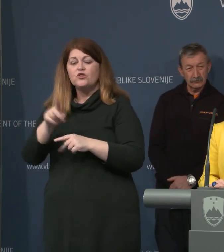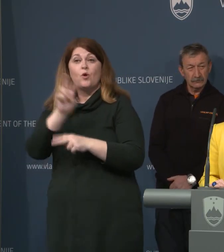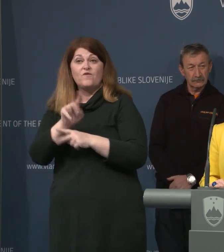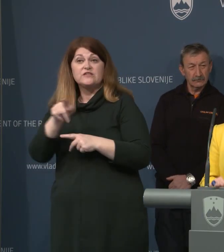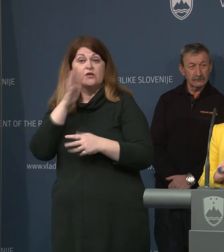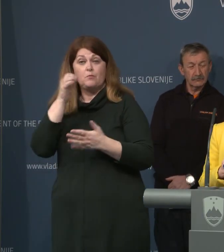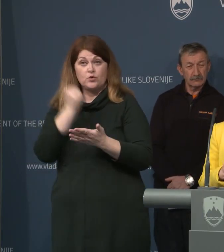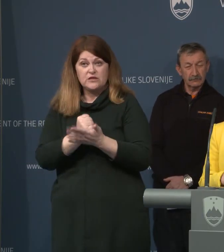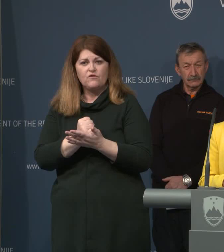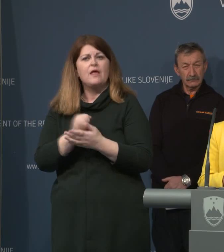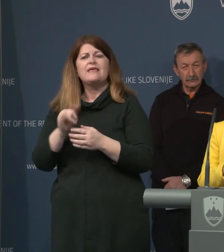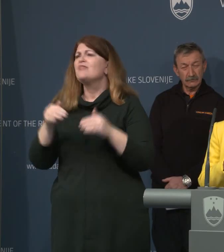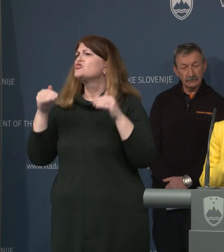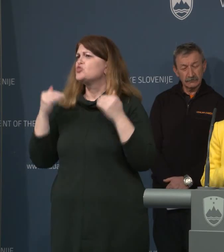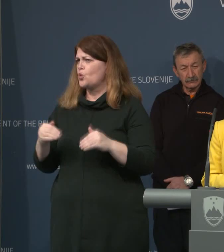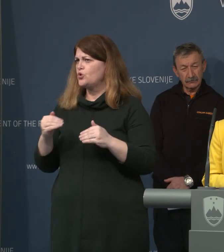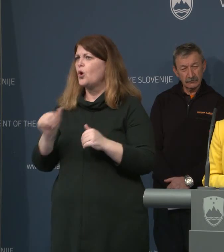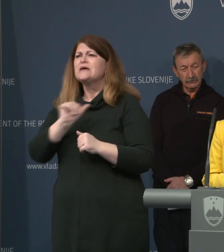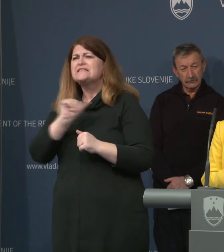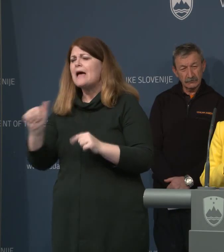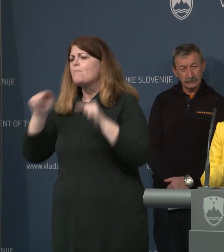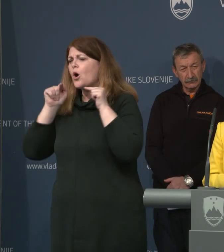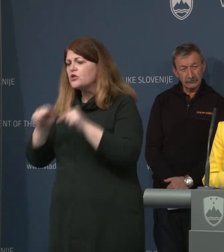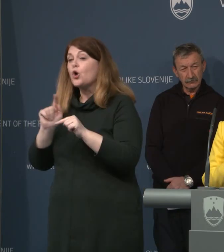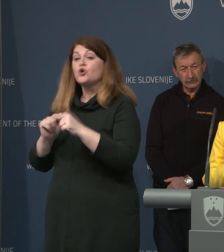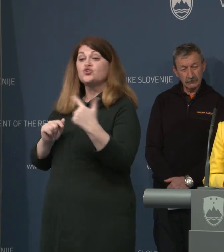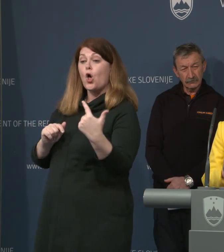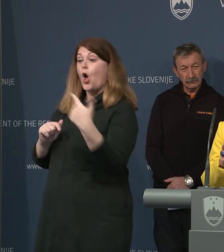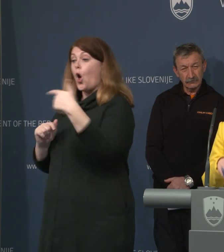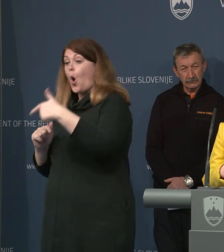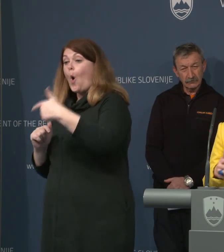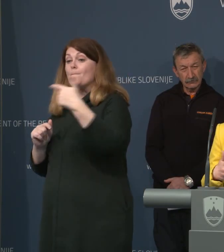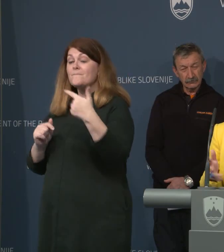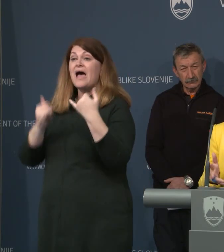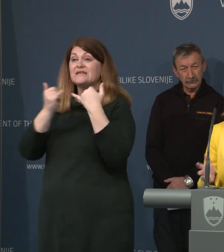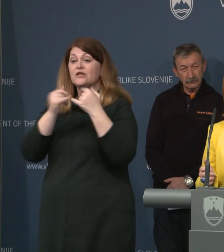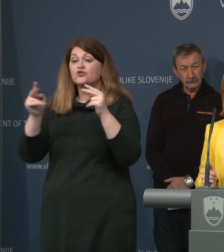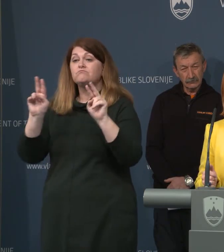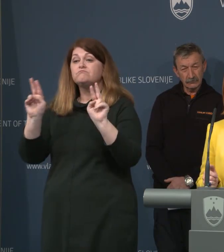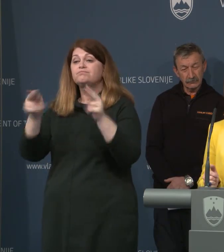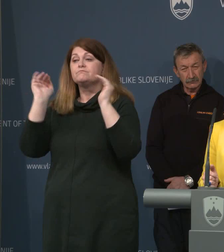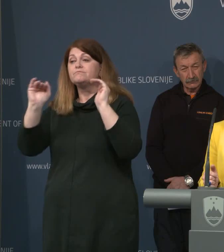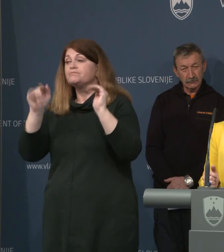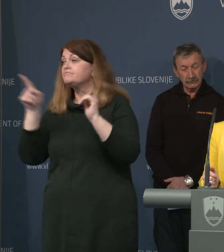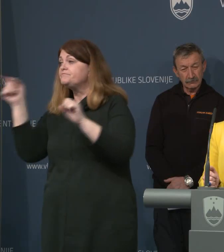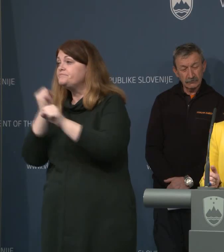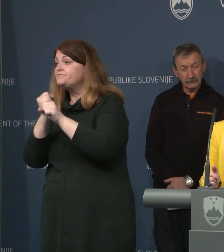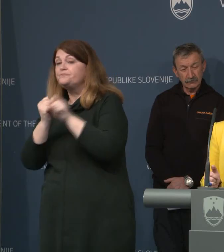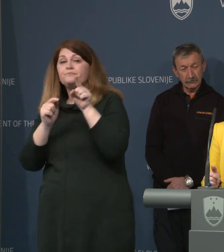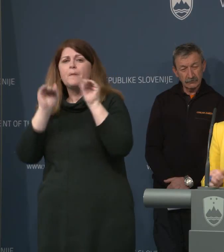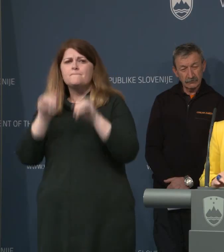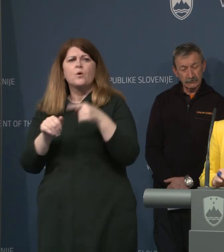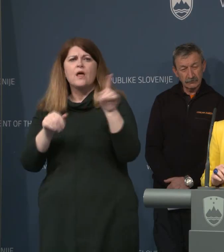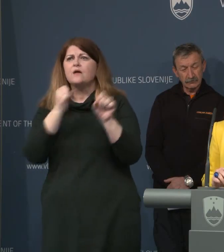bo zagotovljeno, nuja. Torej samo takrat, ko sta oba od staršev klicana na dožnost, če temu tako rečem, torej